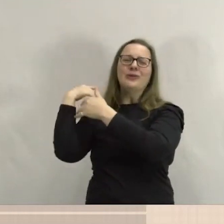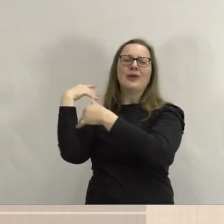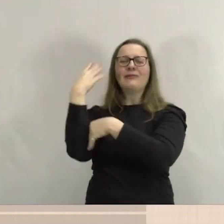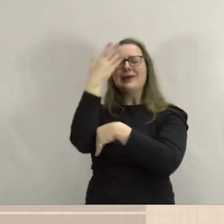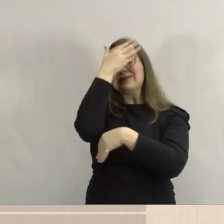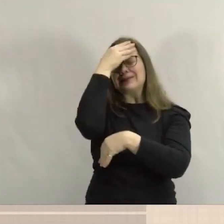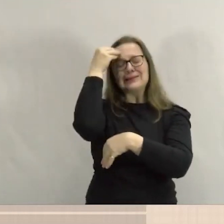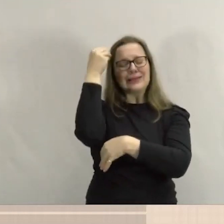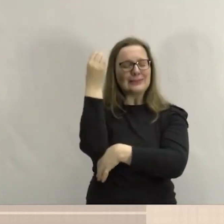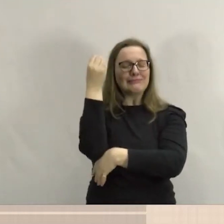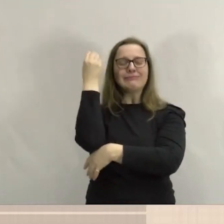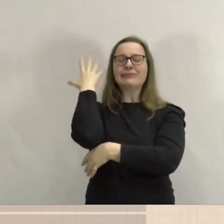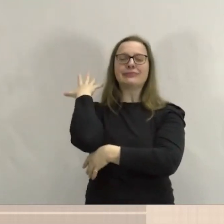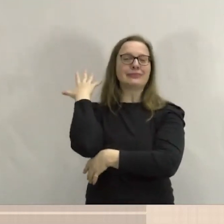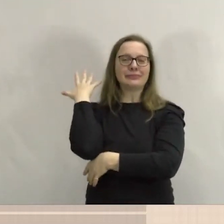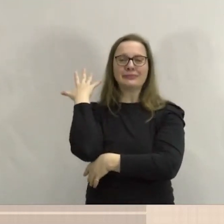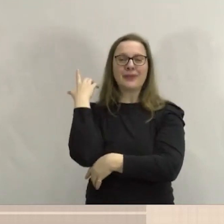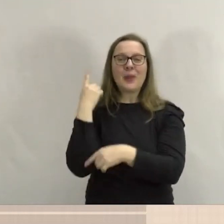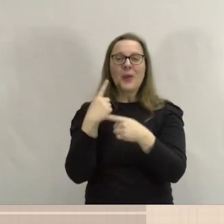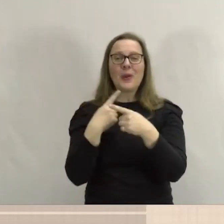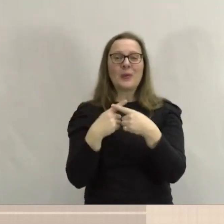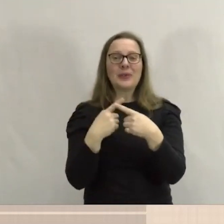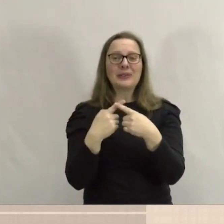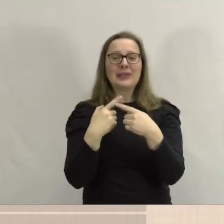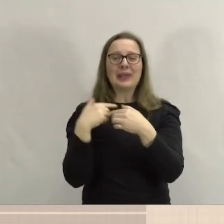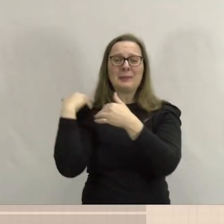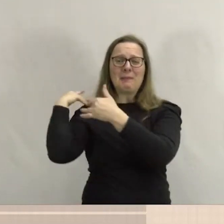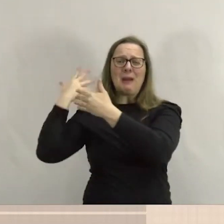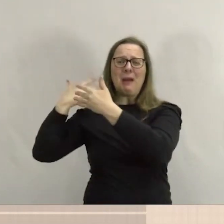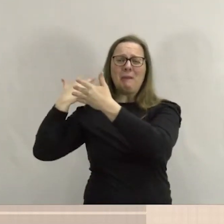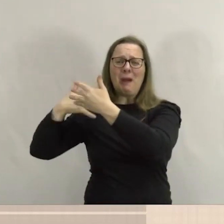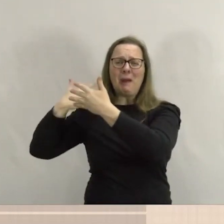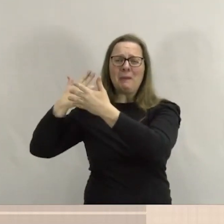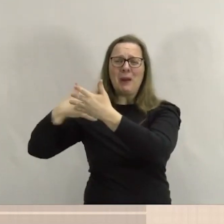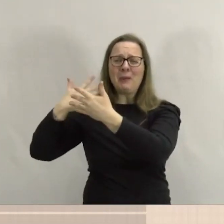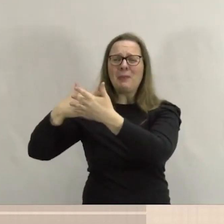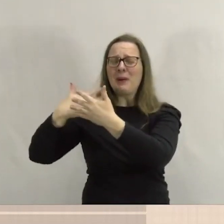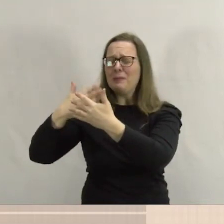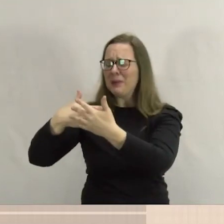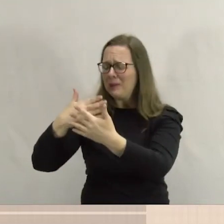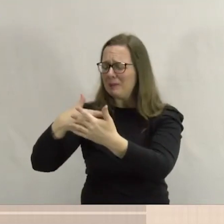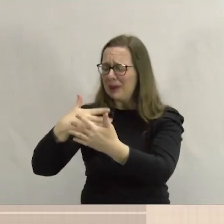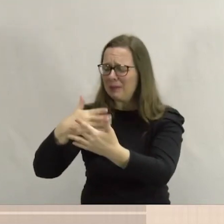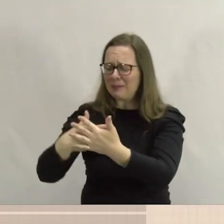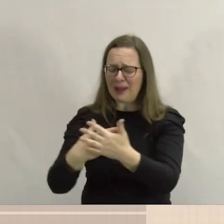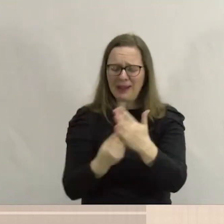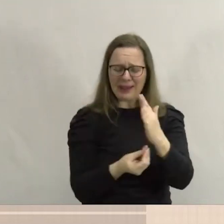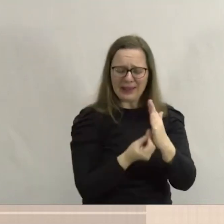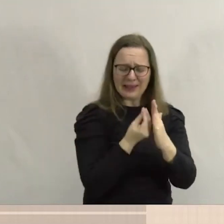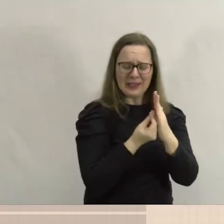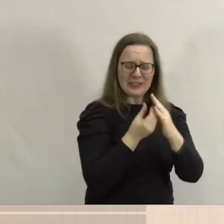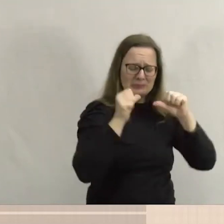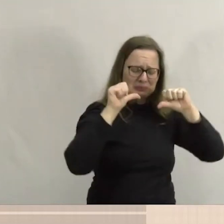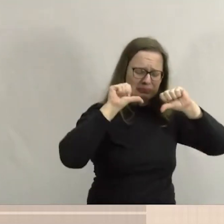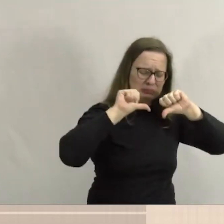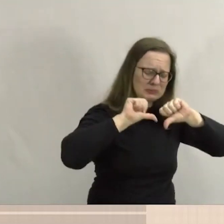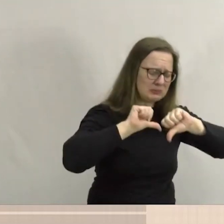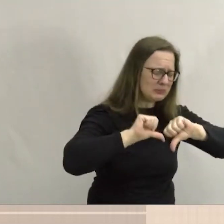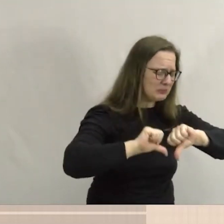Os 19 séculos de degradação da igreja foram anos que foram consumidos pelos